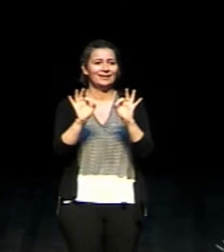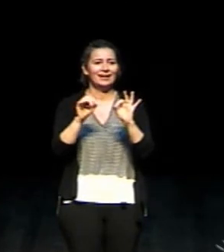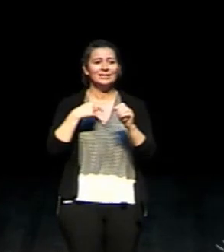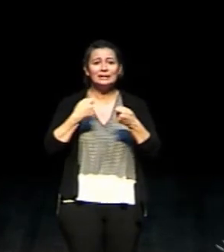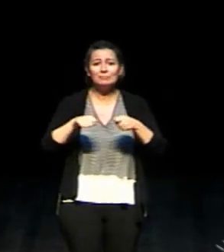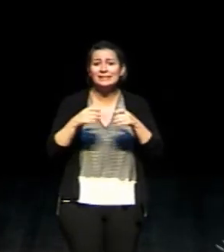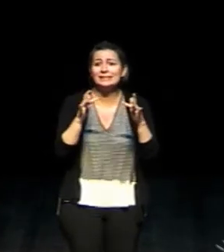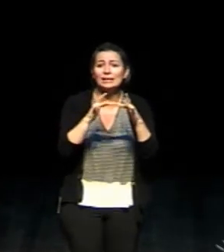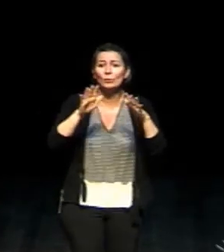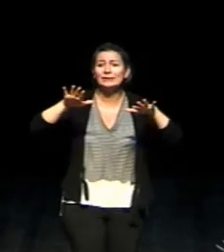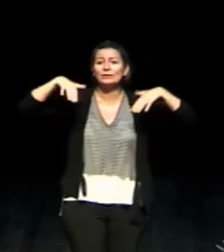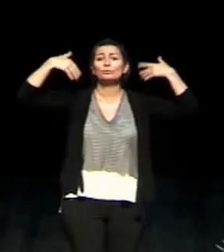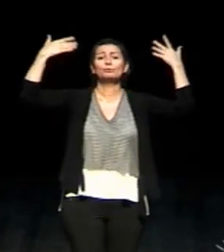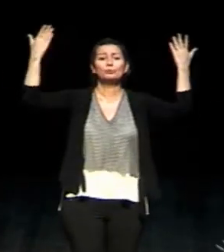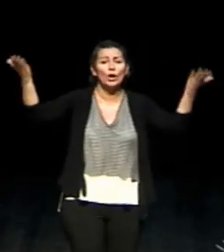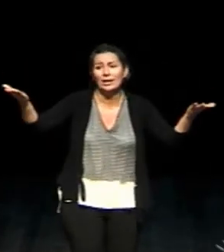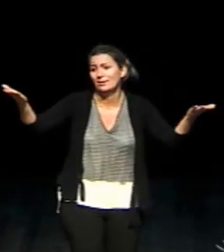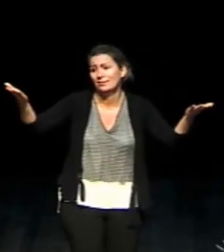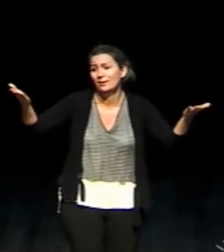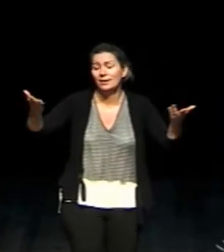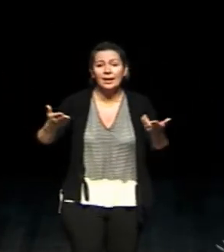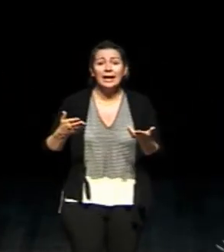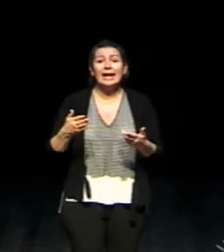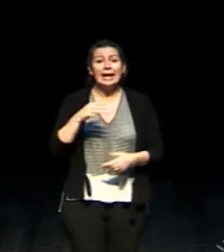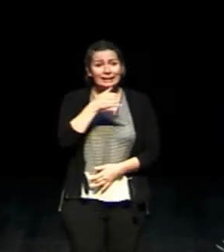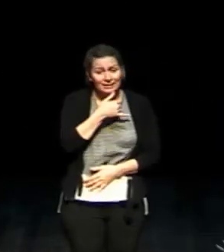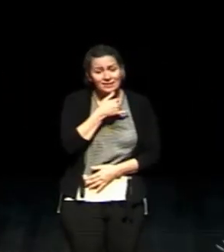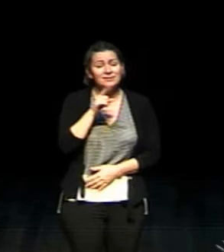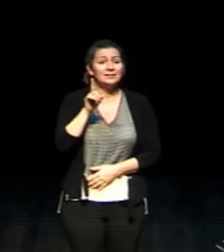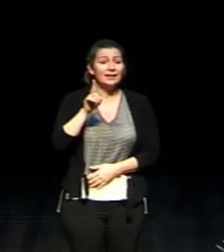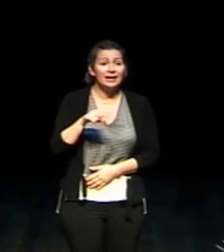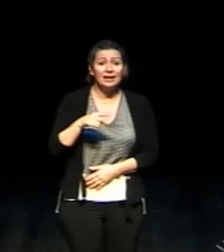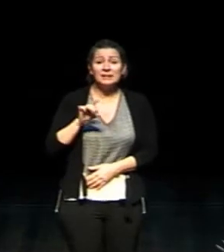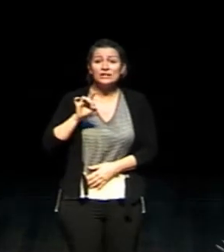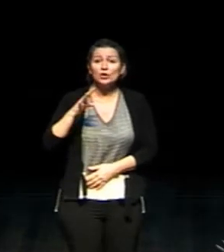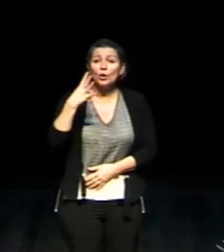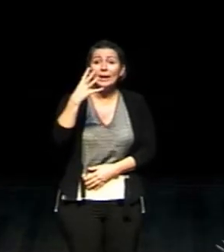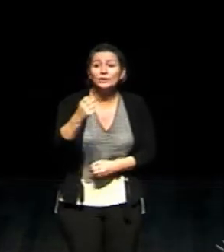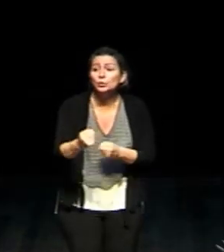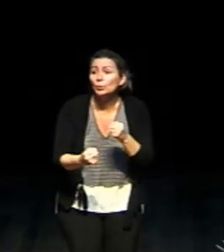enfim, sofrem esses mesmos desafios. Então, é triste dizer,